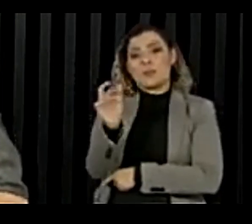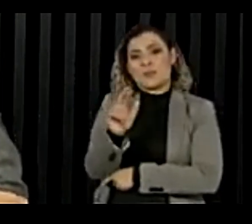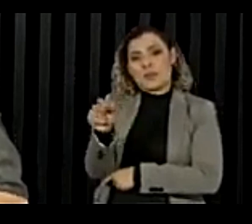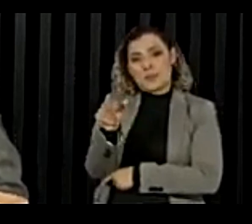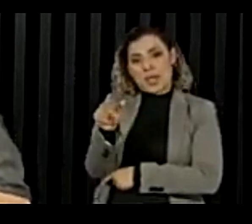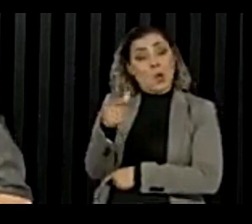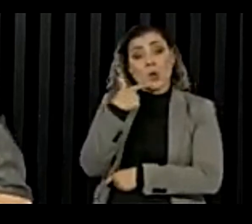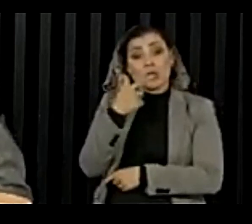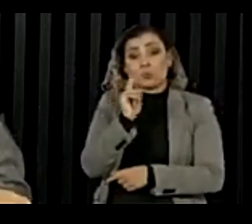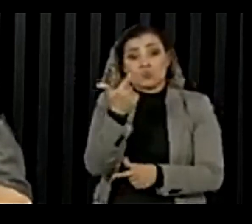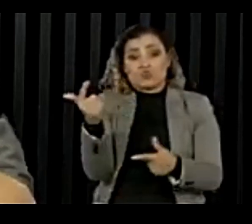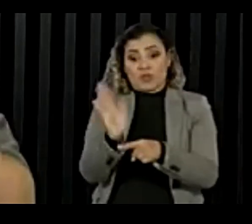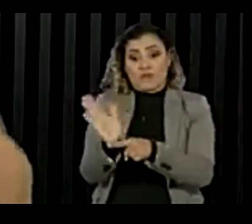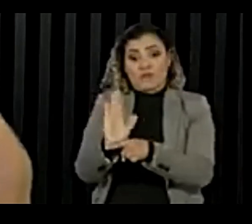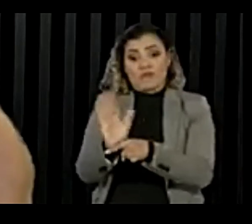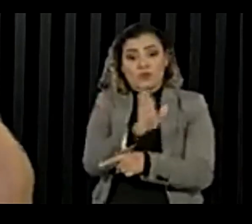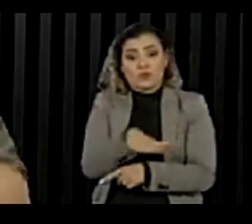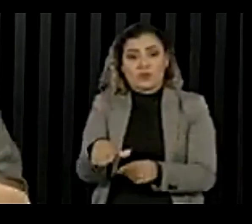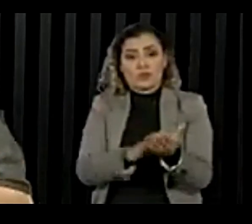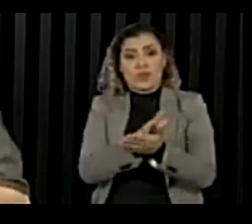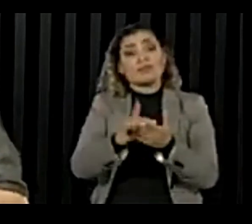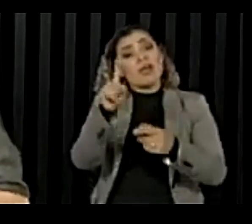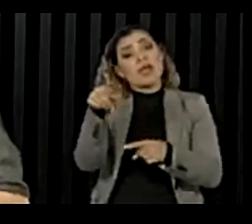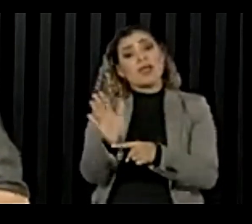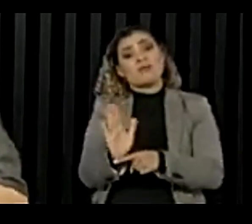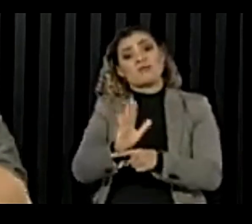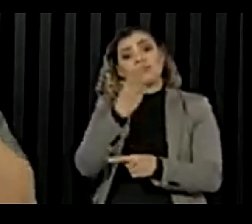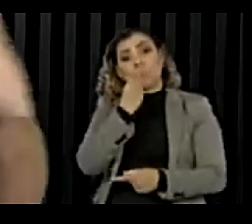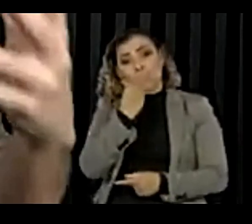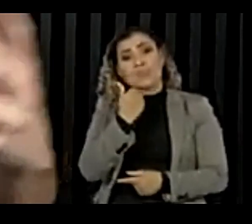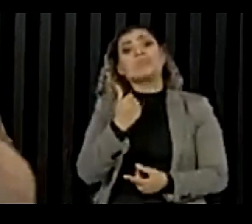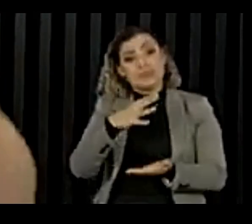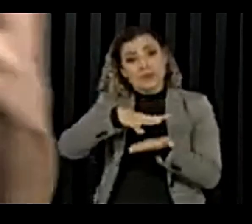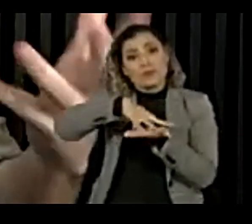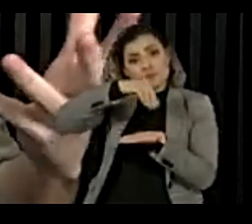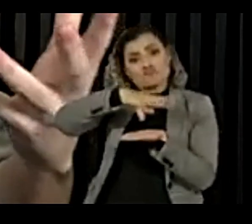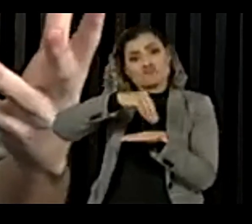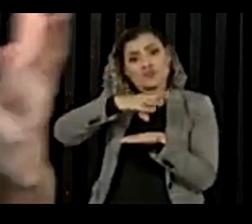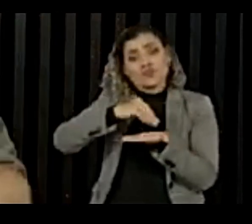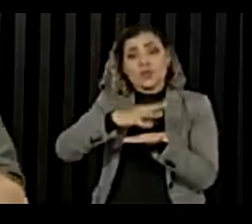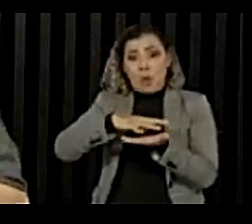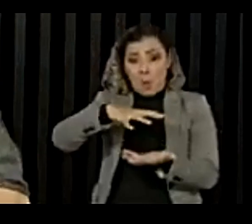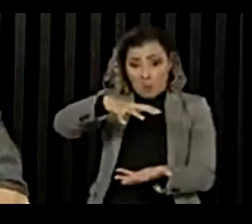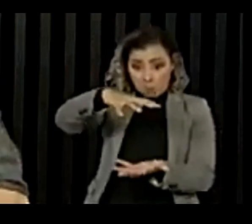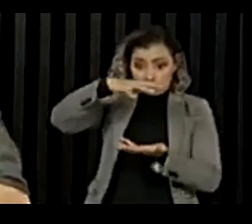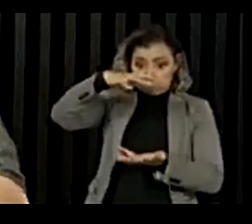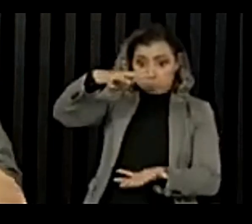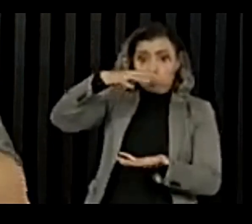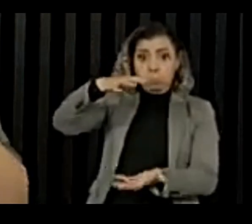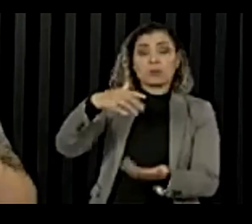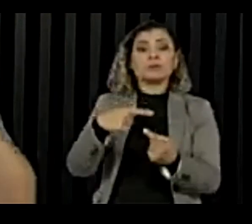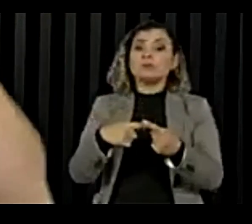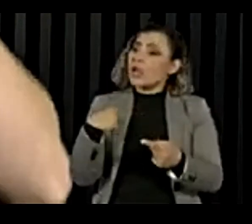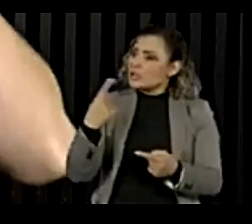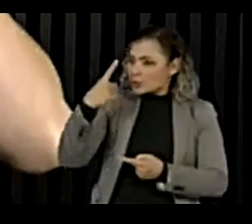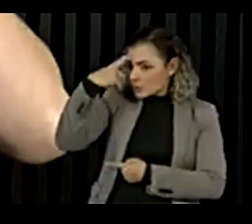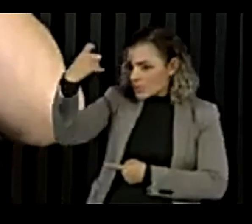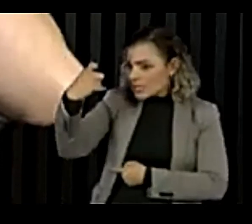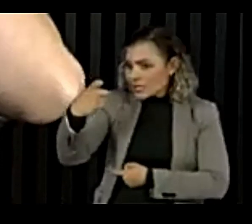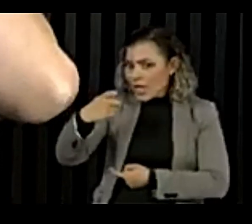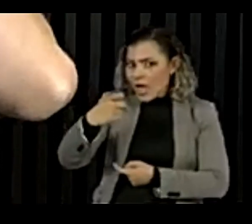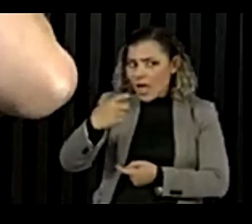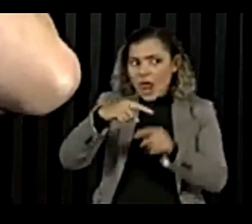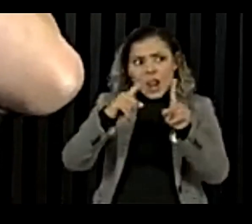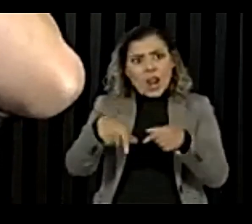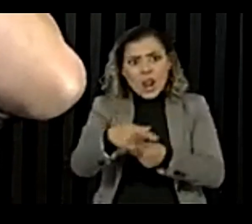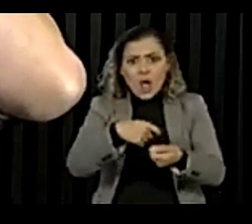público infantil ainda, mas ele fazia vídeo de comida. E ele fez um vídeo de coxinha gigante que fez muito sucesso. Ele falou, por que a gente não cria uma rede de coxinha? Achei a